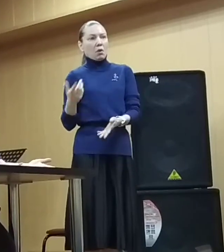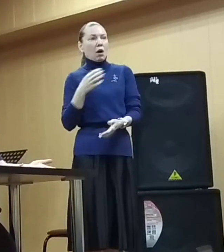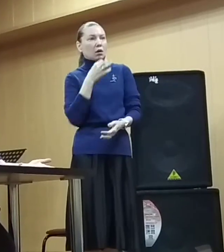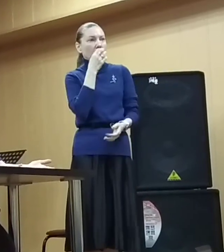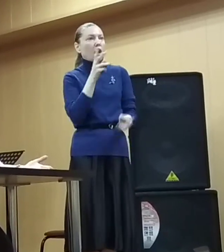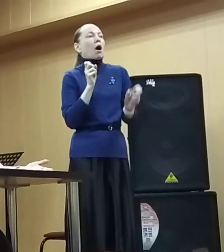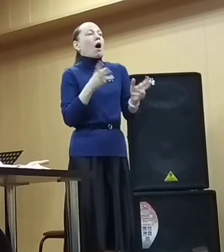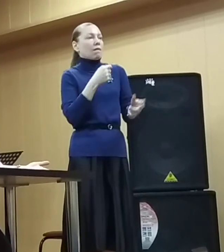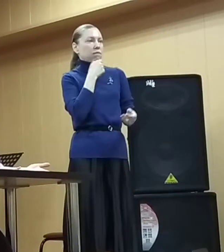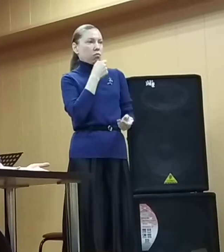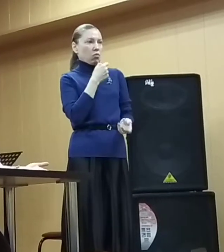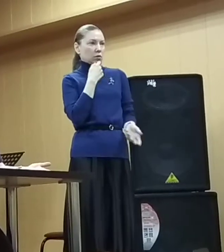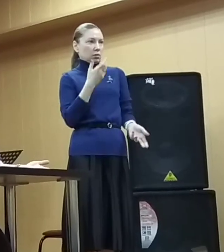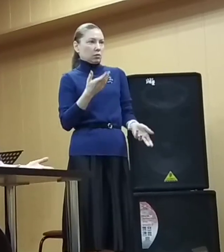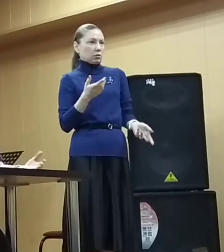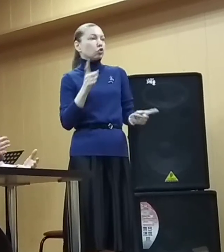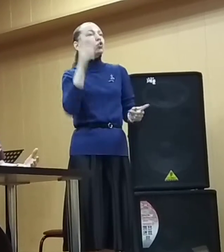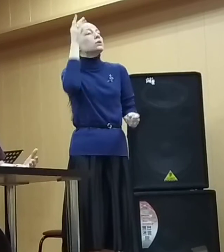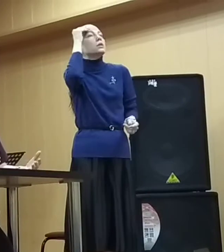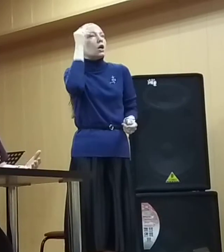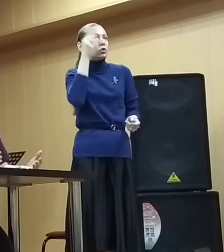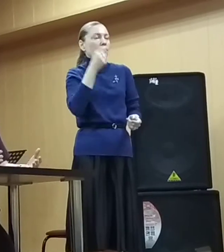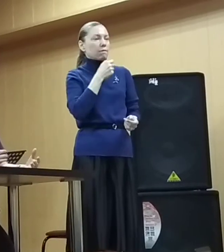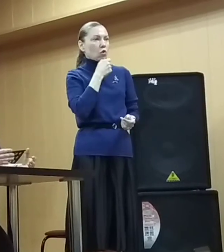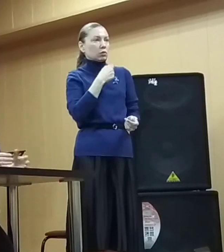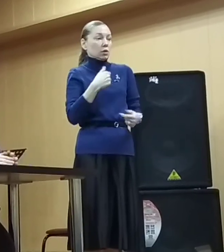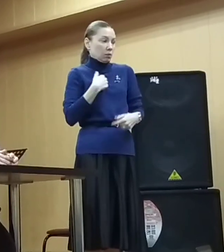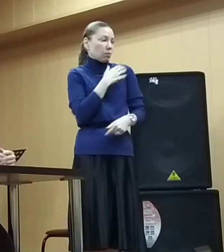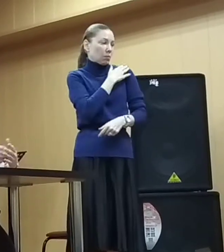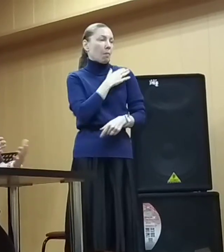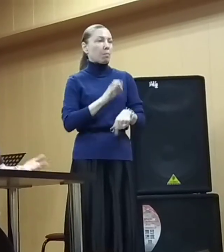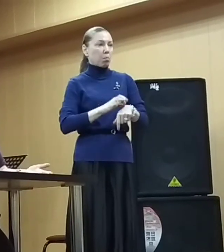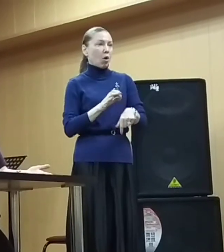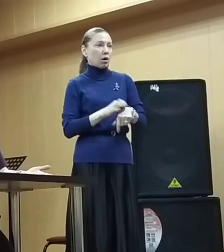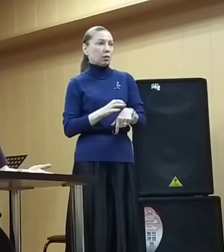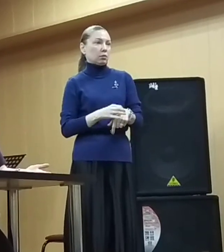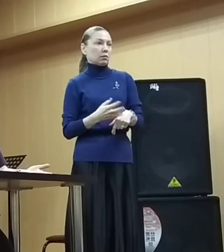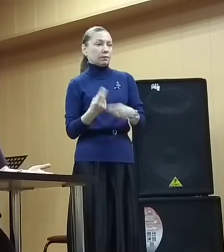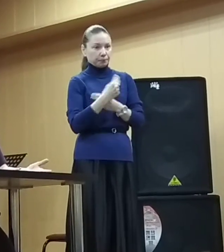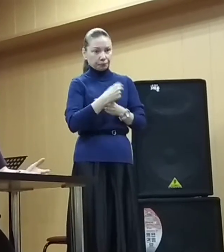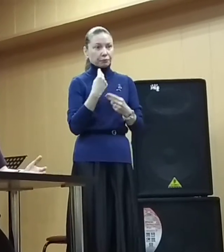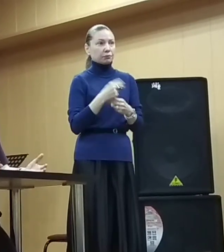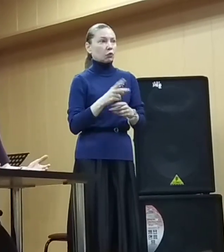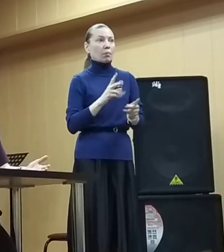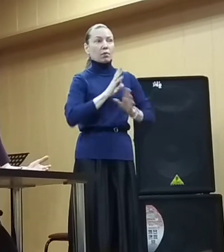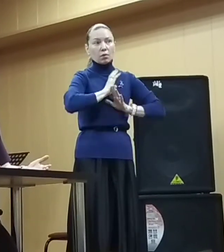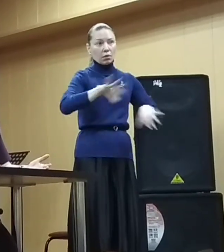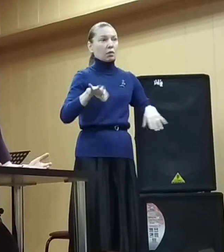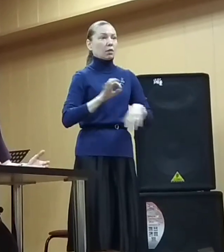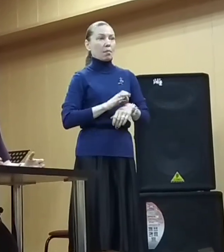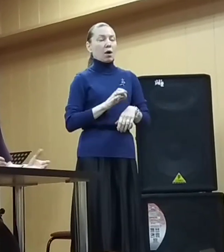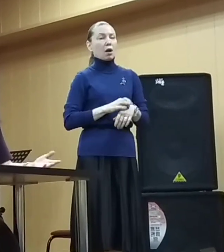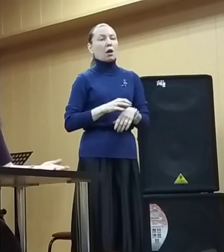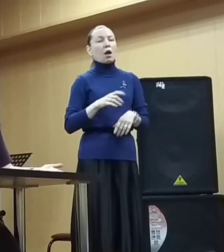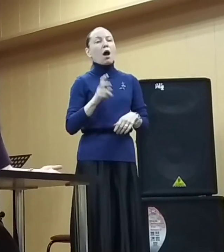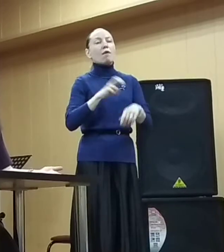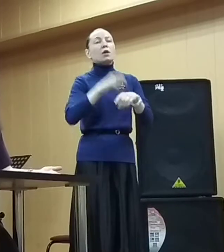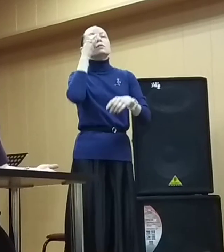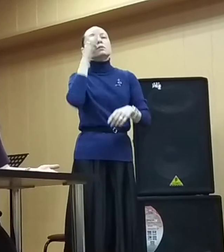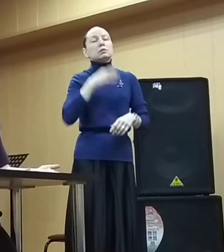как возраст? Что значит возраст? У меня болит, я хочу, чтобы не болело. А они мне говорят,